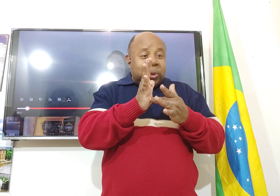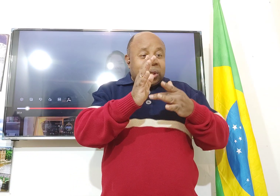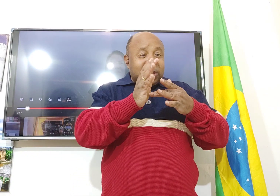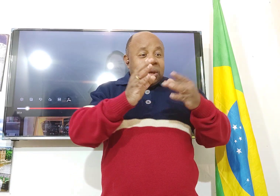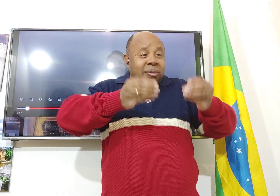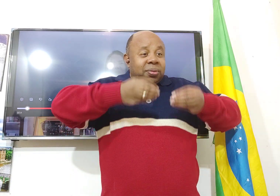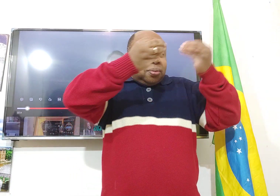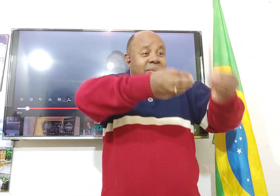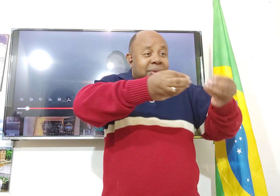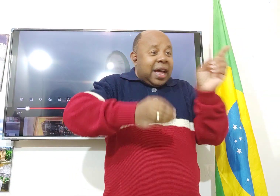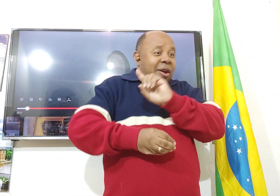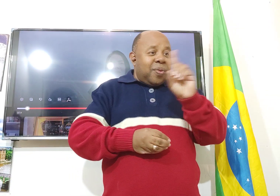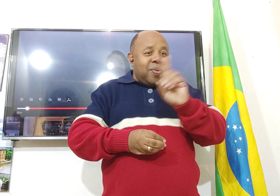Jesus não dá, não.